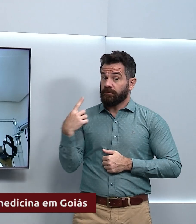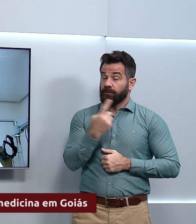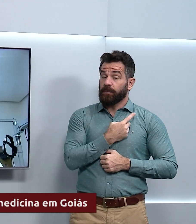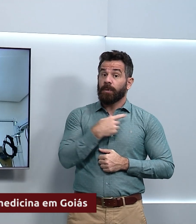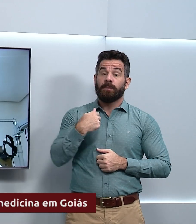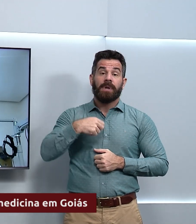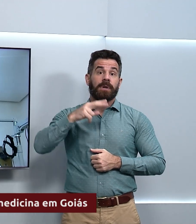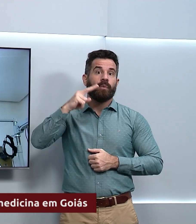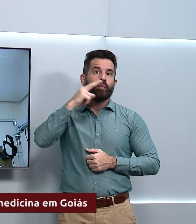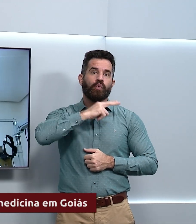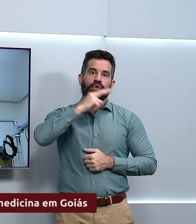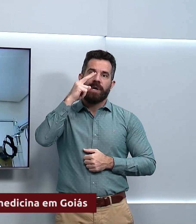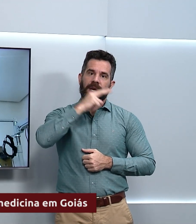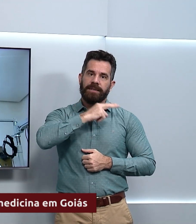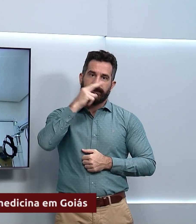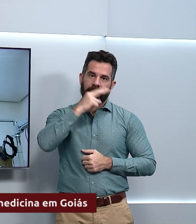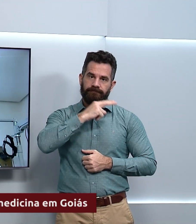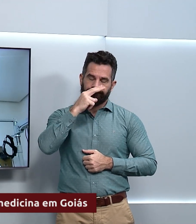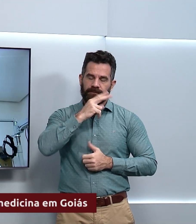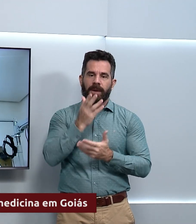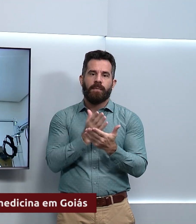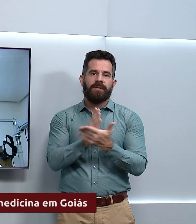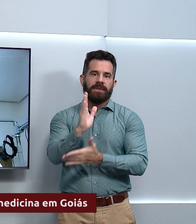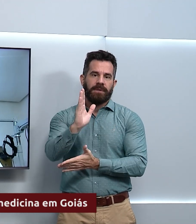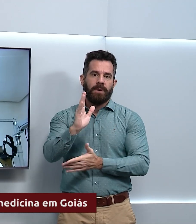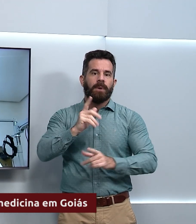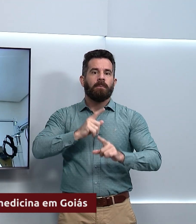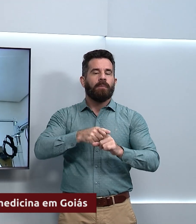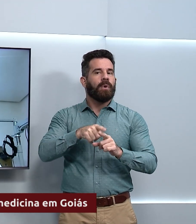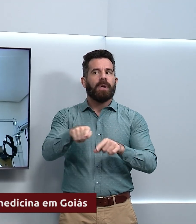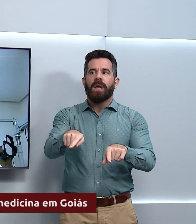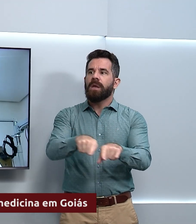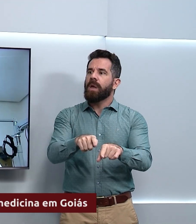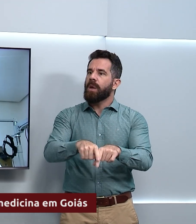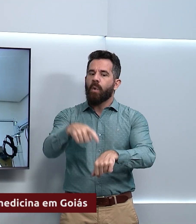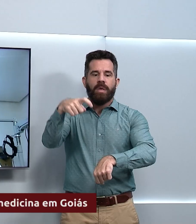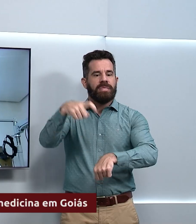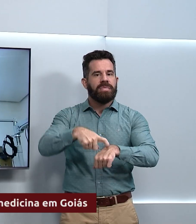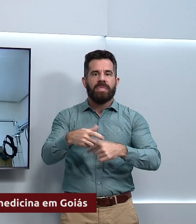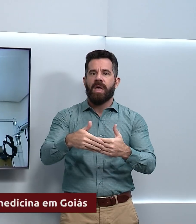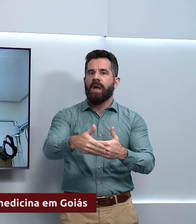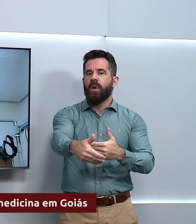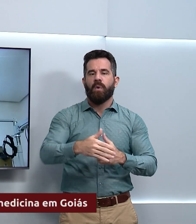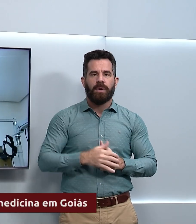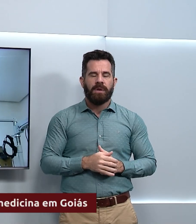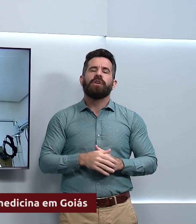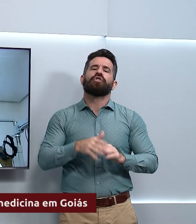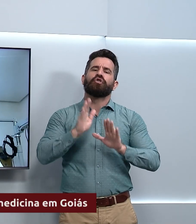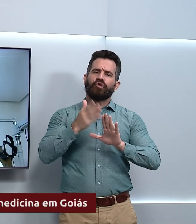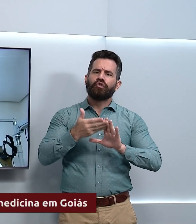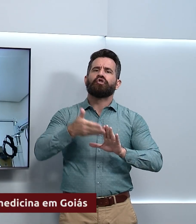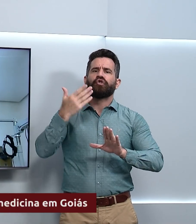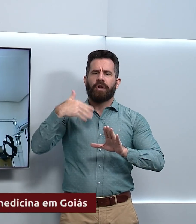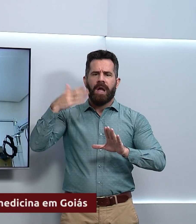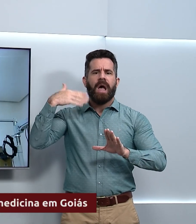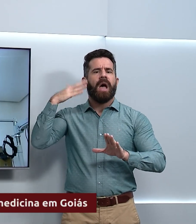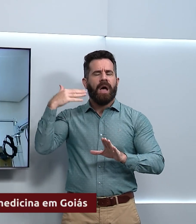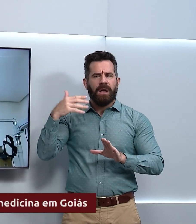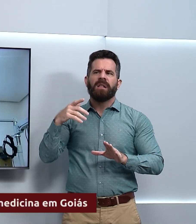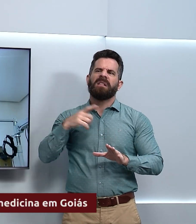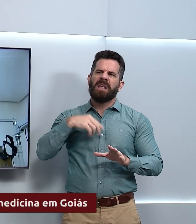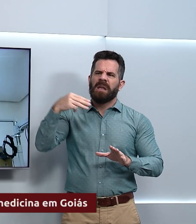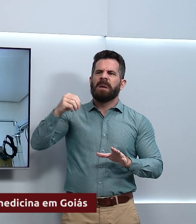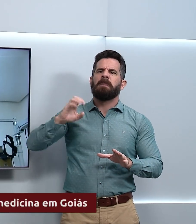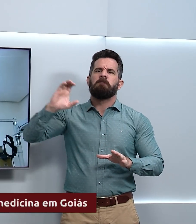aprovação, porque é um recurso que é imediato. As outras coisas que a gente vem conversando, até uma intervenção do MEC,